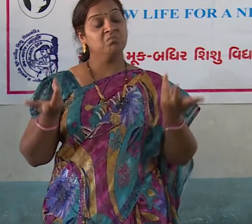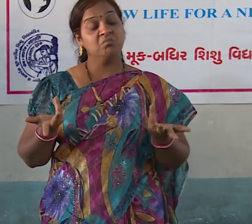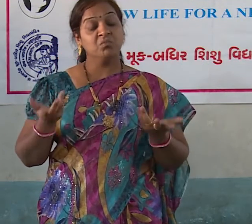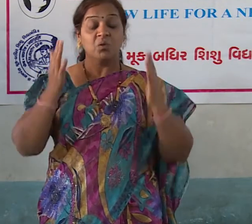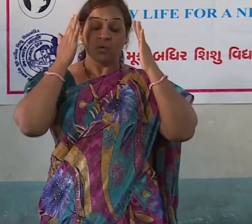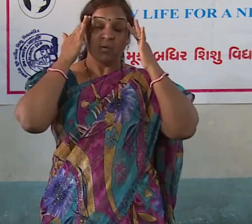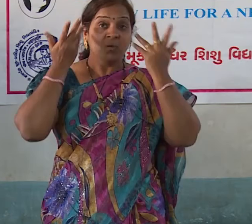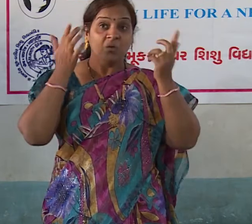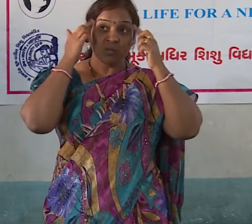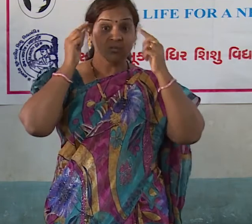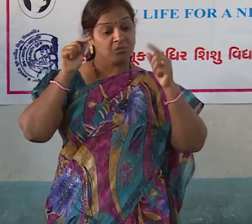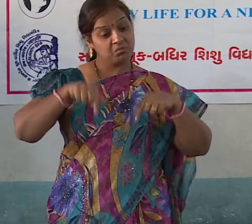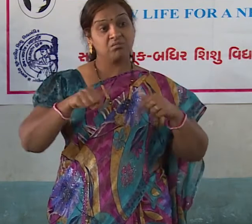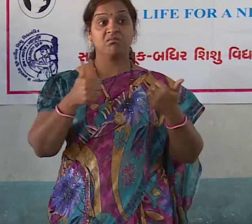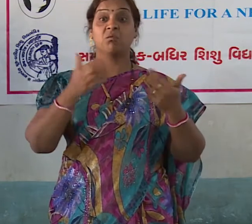रहा है।